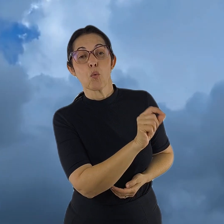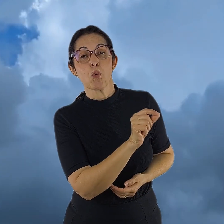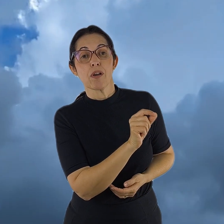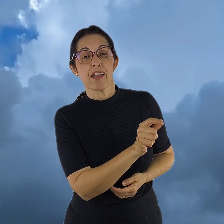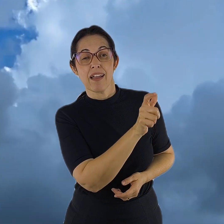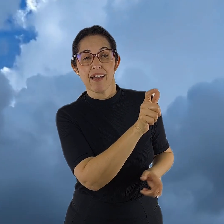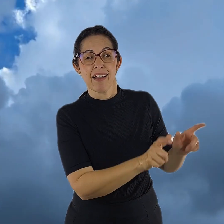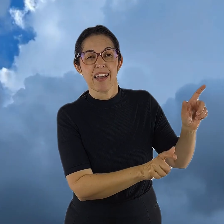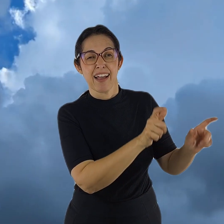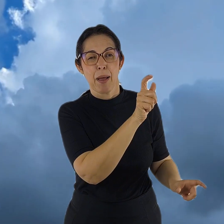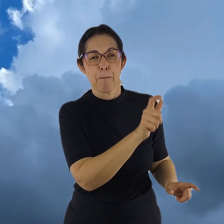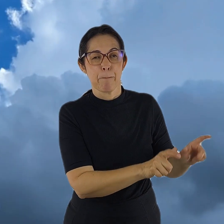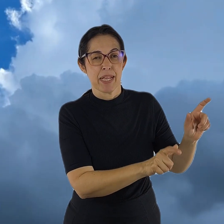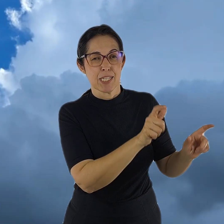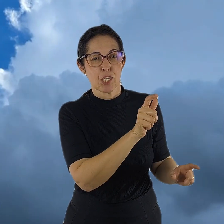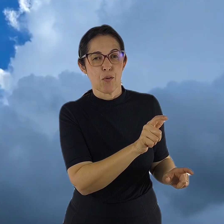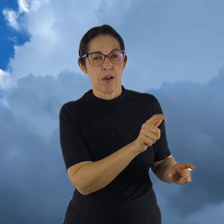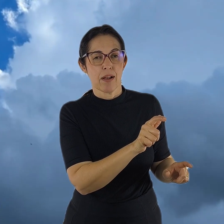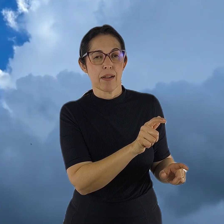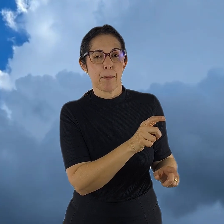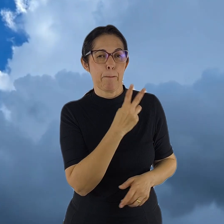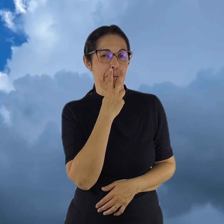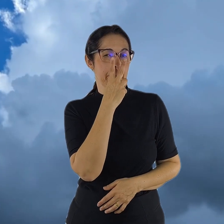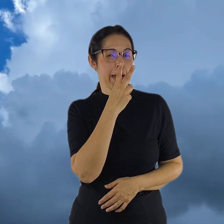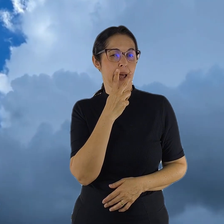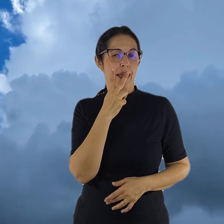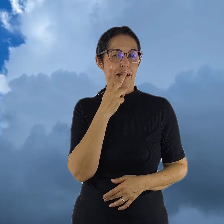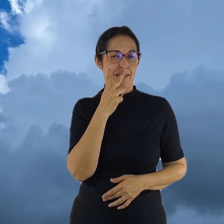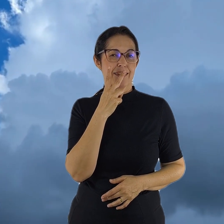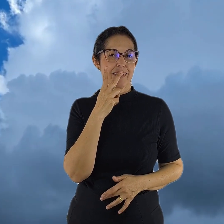hipócrita? Era o ator nos teatros gregos.